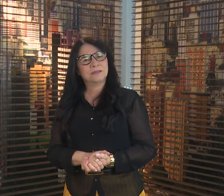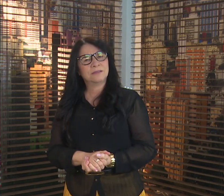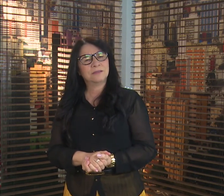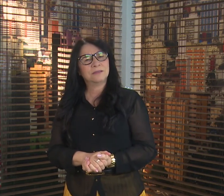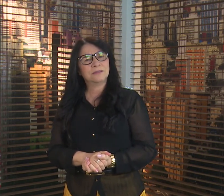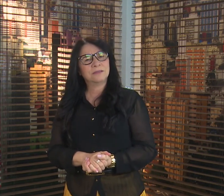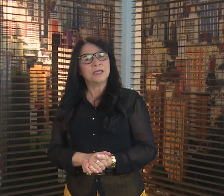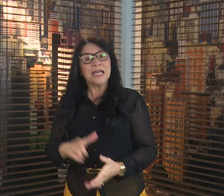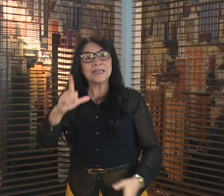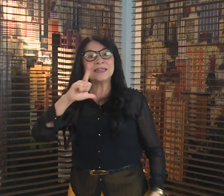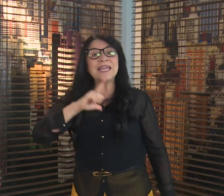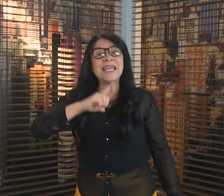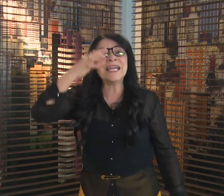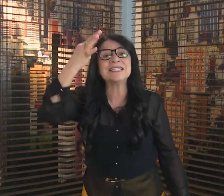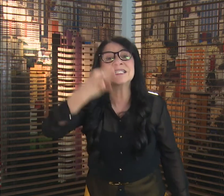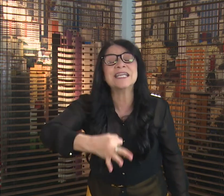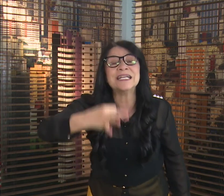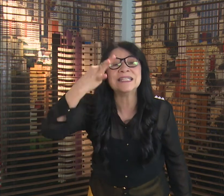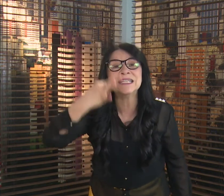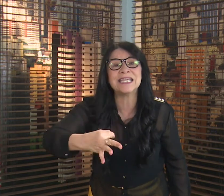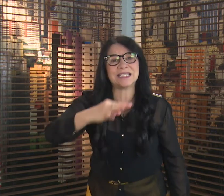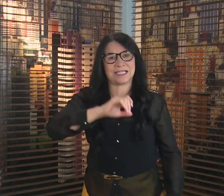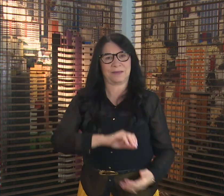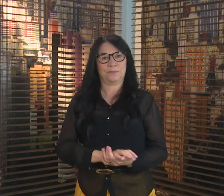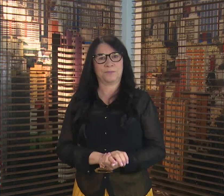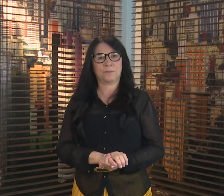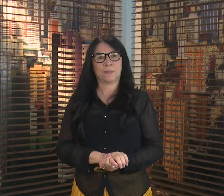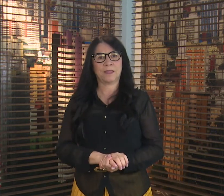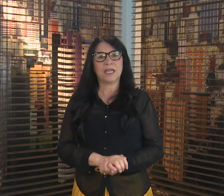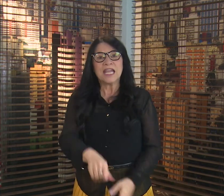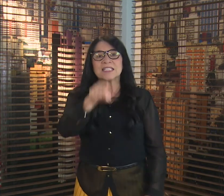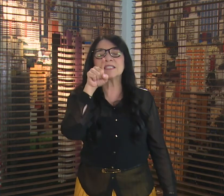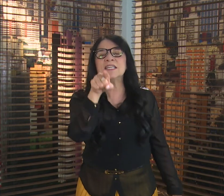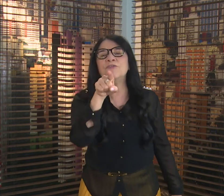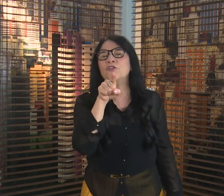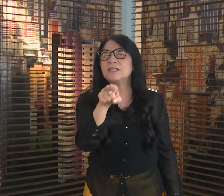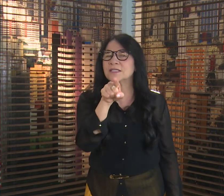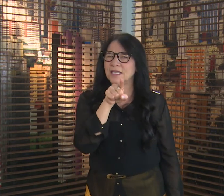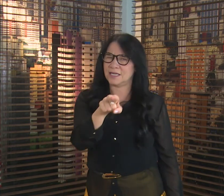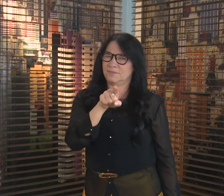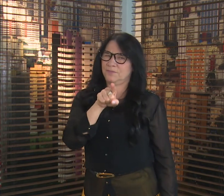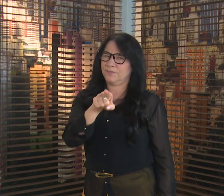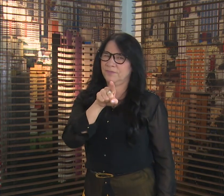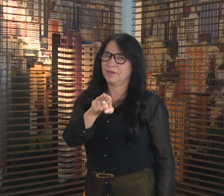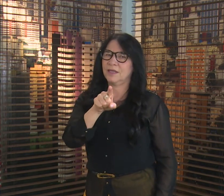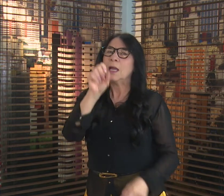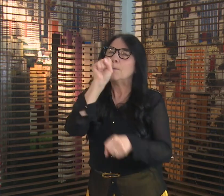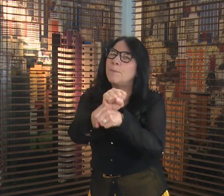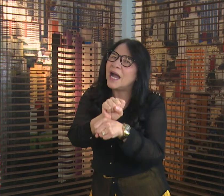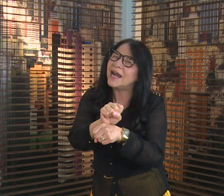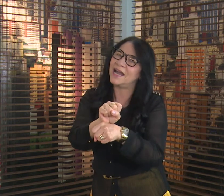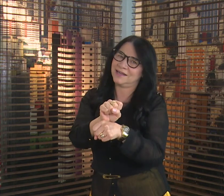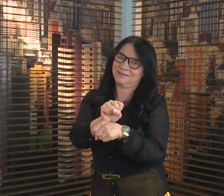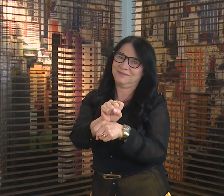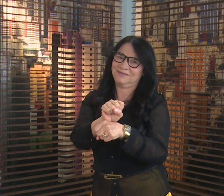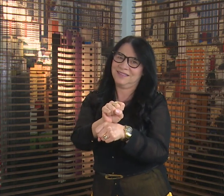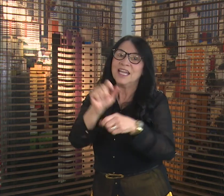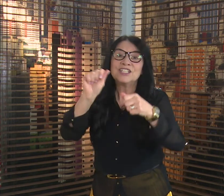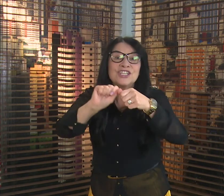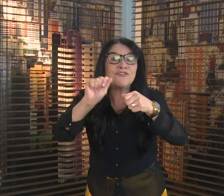Tenha certeza, se você parar de